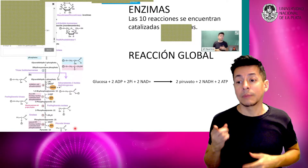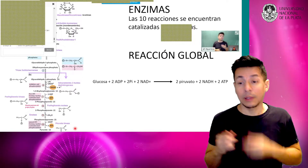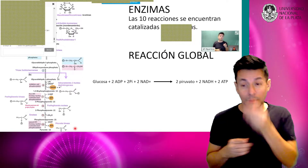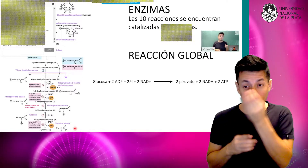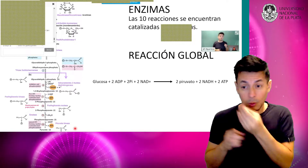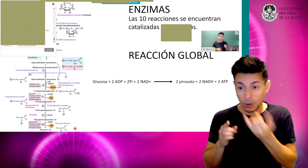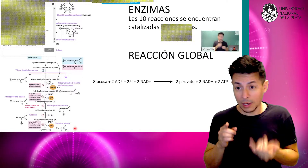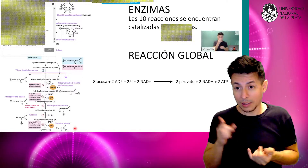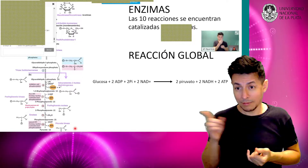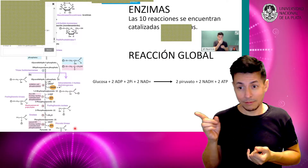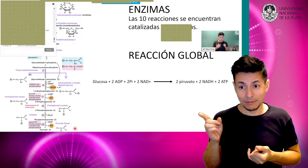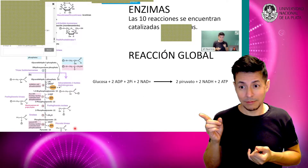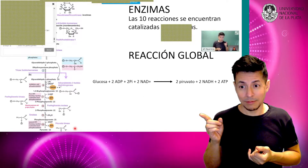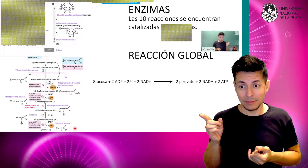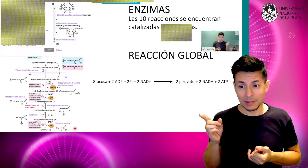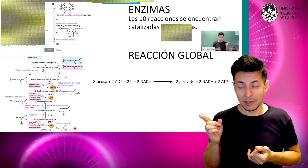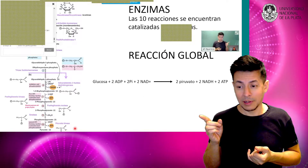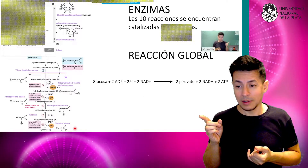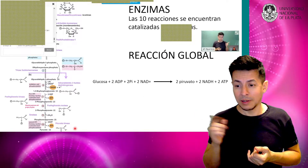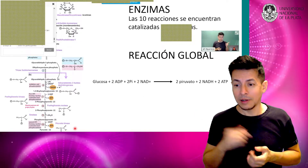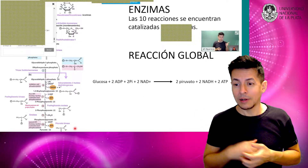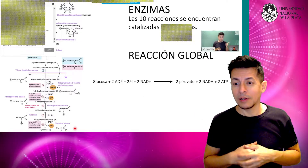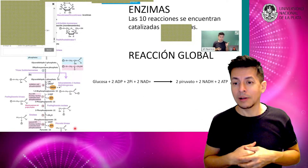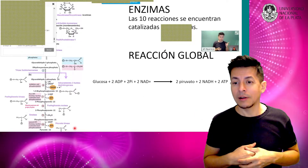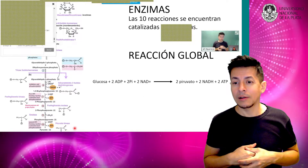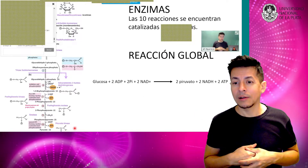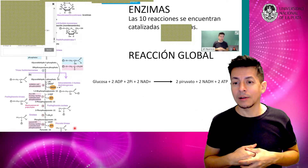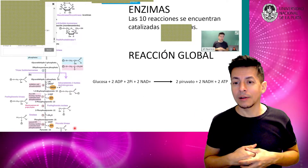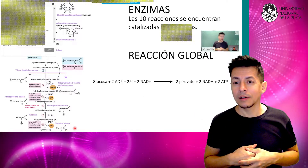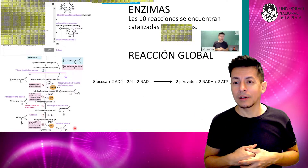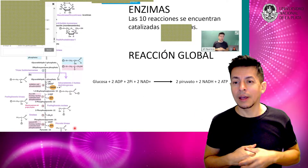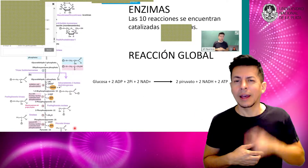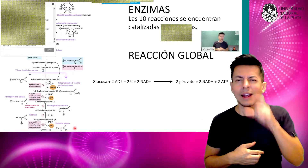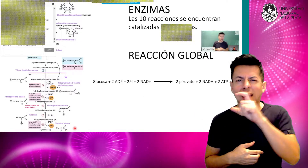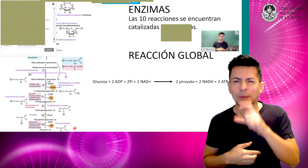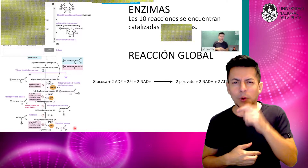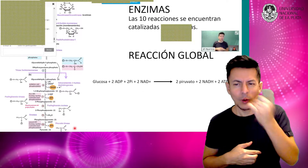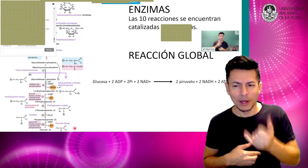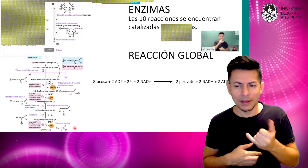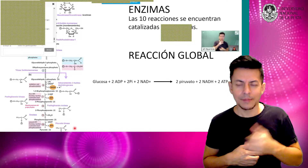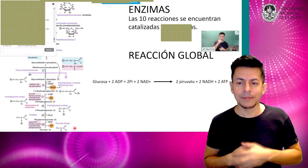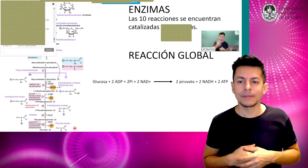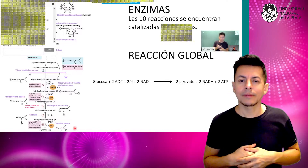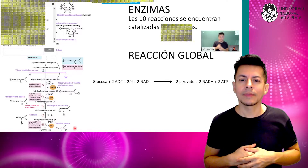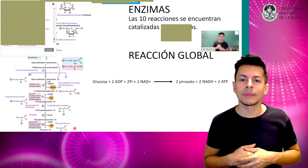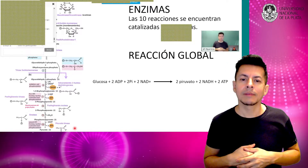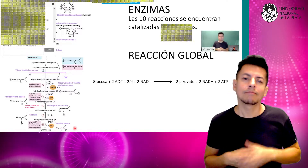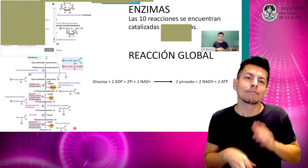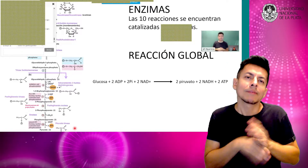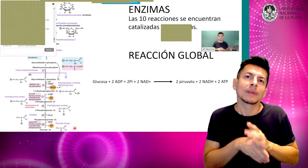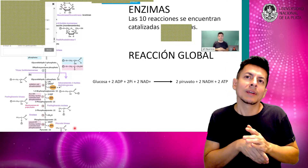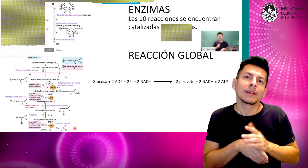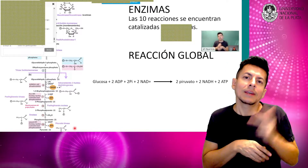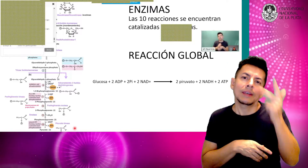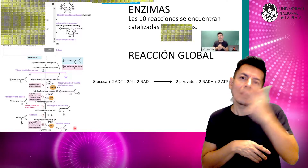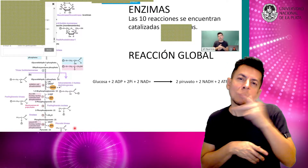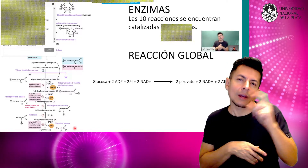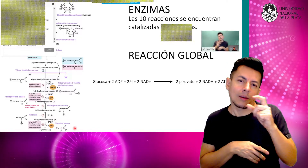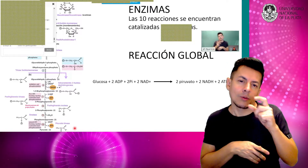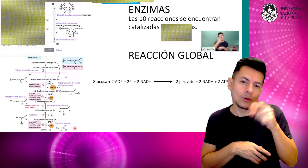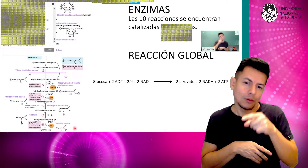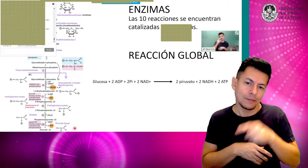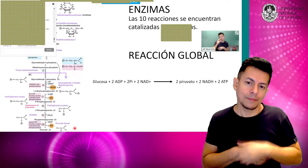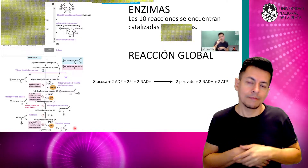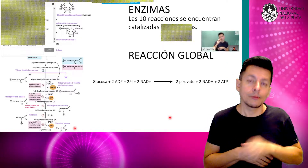no se tienen que saber de memoria la estructura química. Pero eso sería un hidrato de carbono.